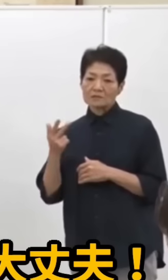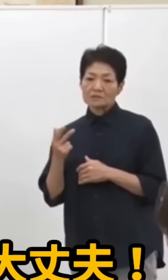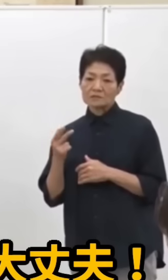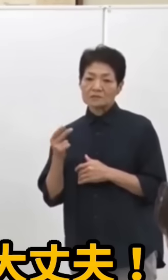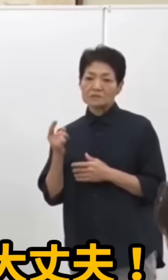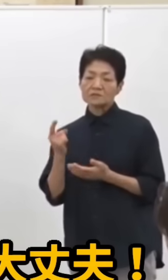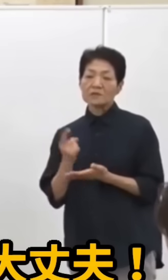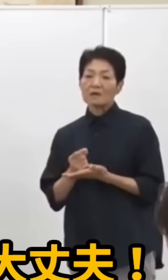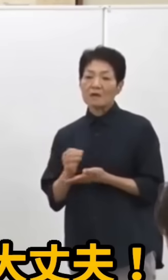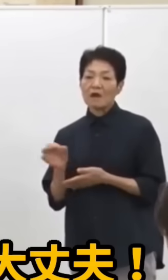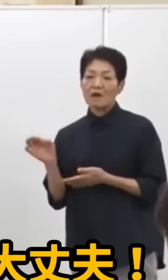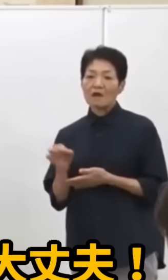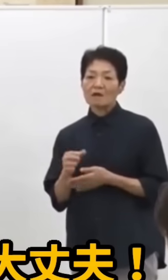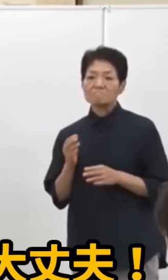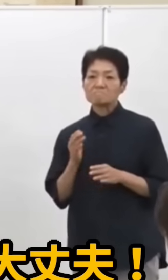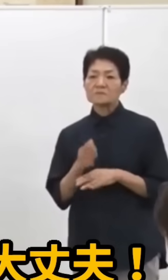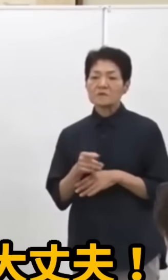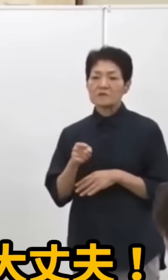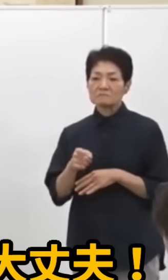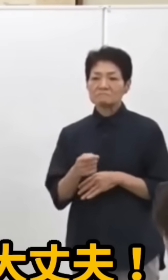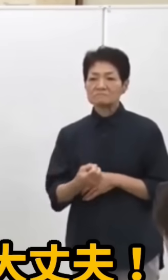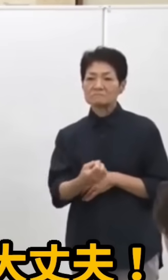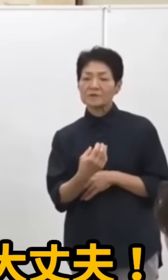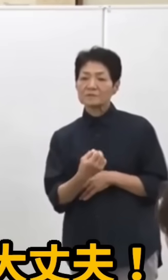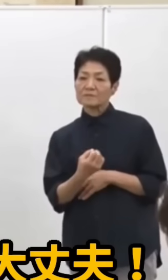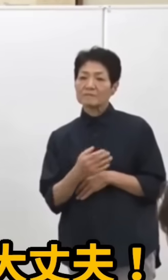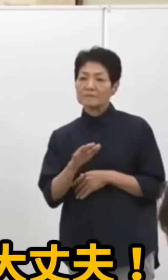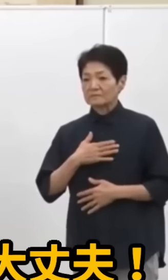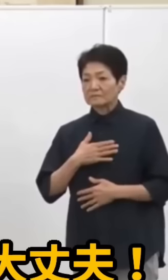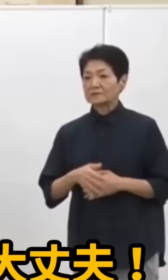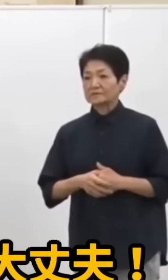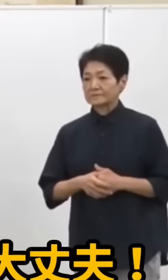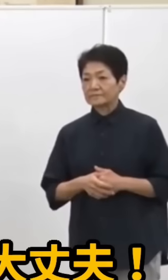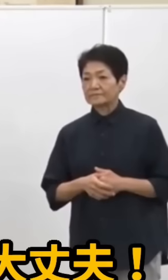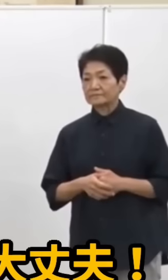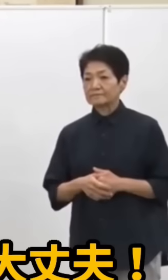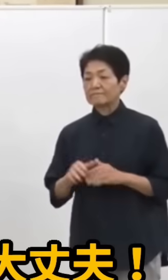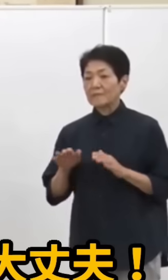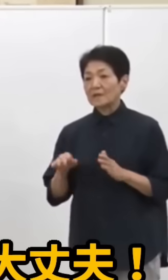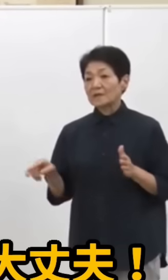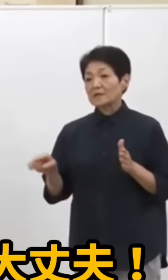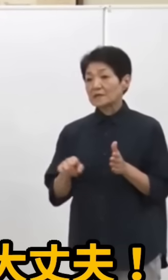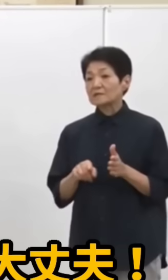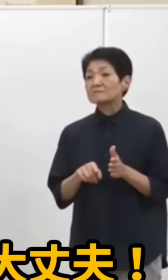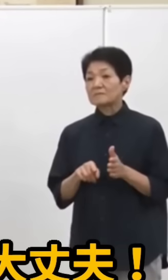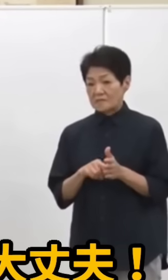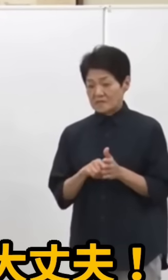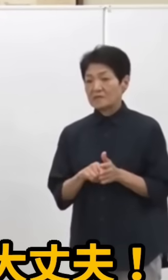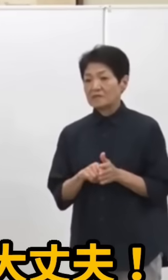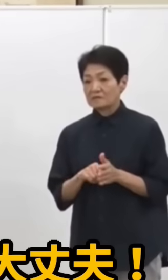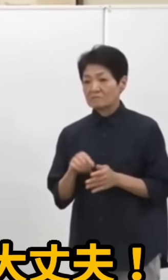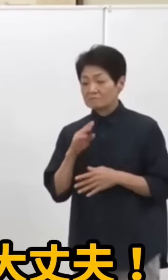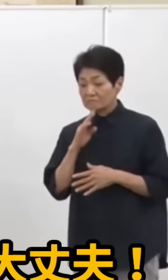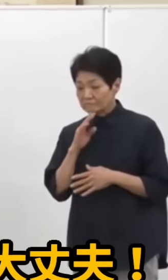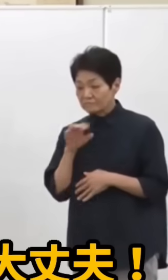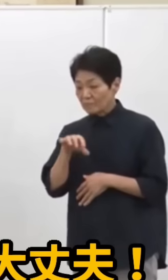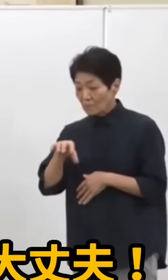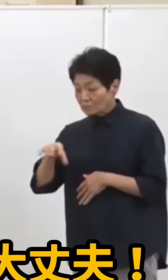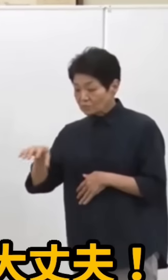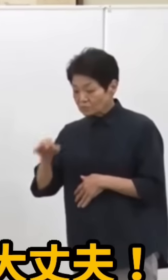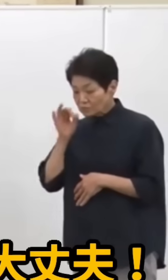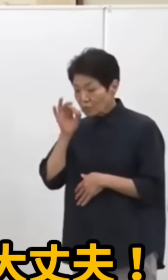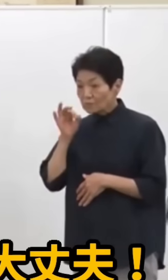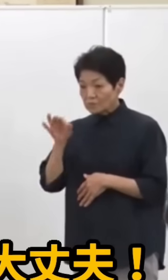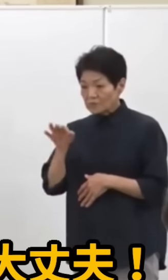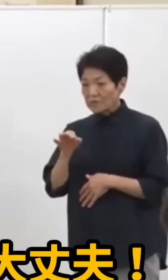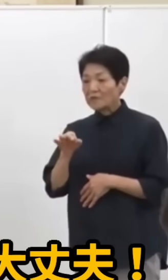逃げるリスクがあるっていうご指摘も分かるんですが、この間の現実的な部分を見てですね、今おっしゃれるような